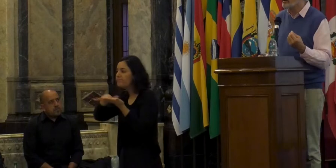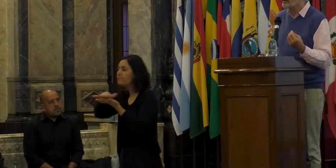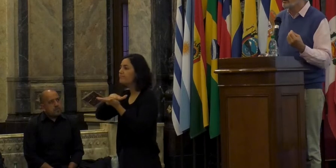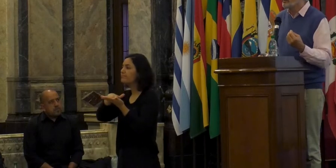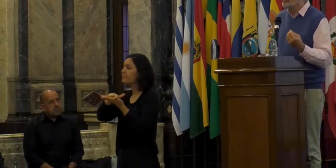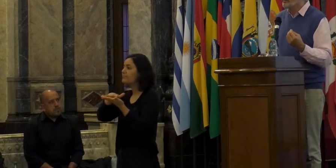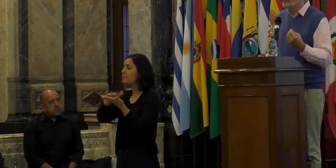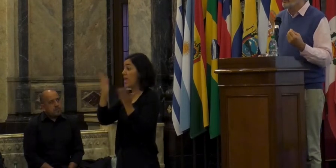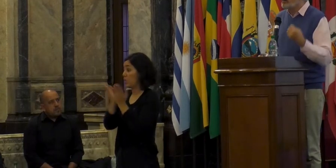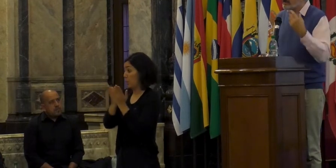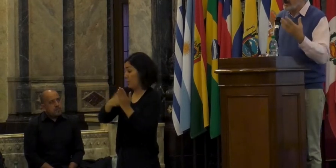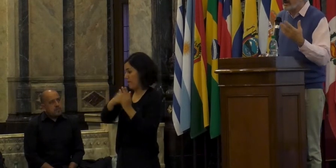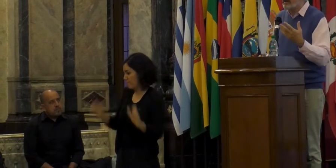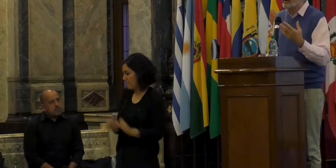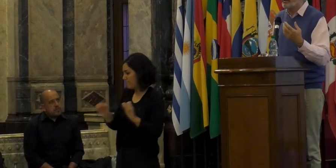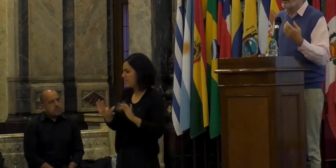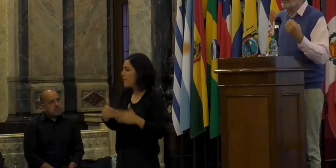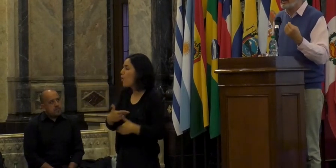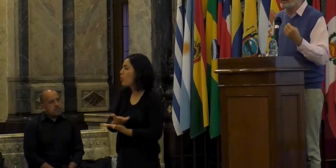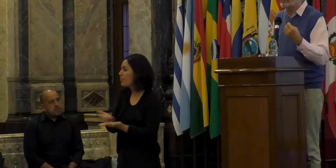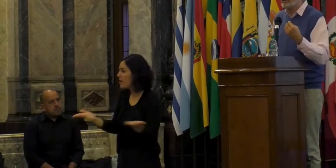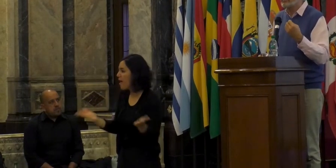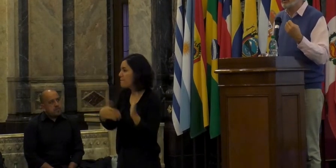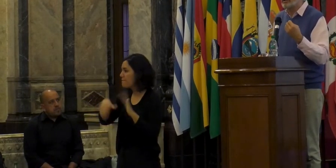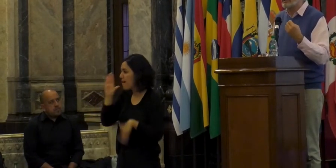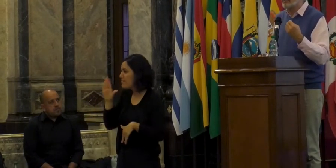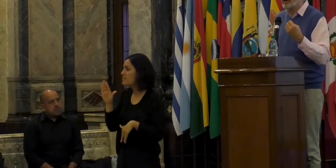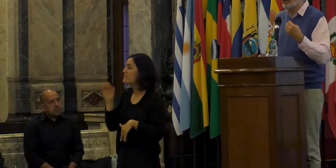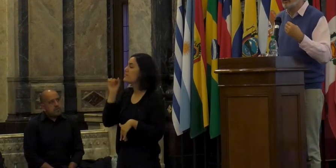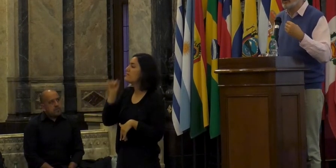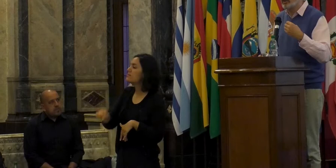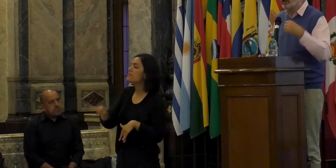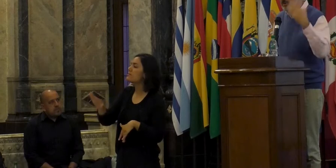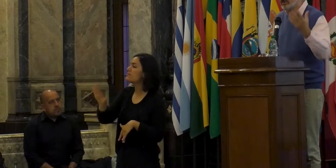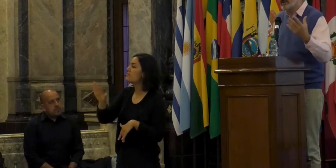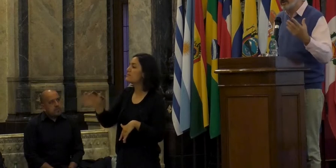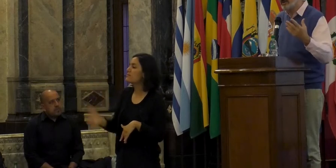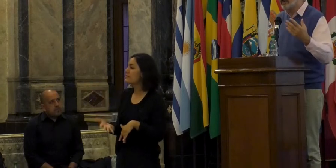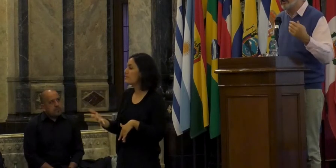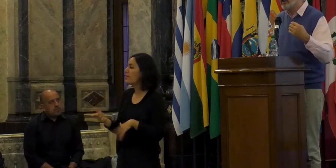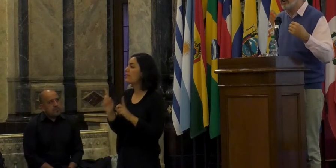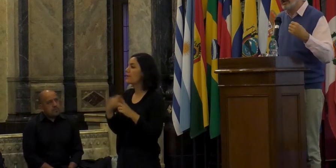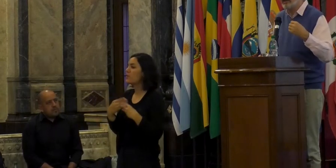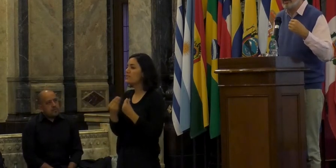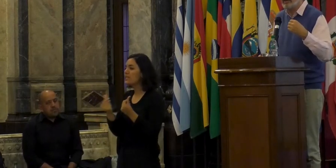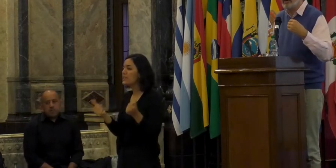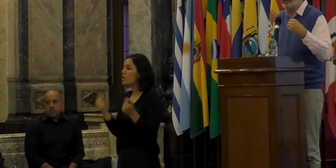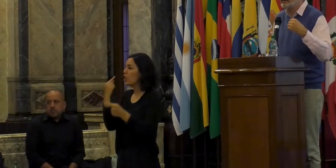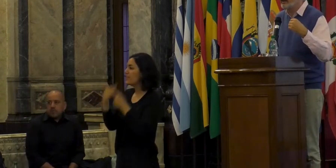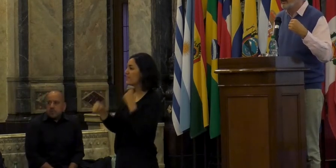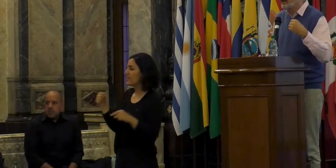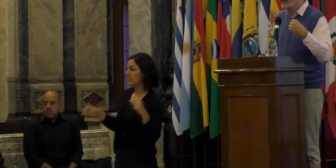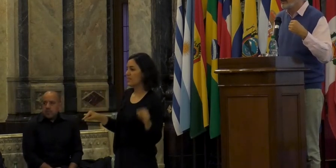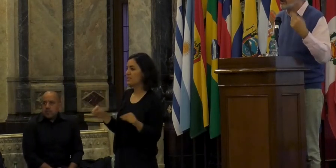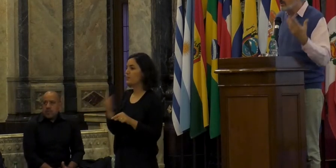mostrar. Y mostrar a veces es mostrar también con todos los sentidos, con las